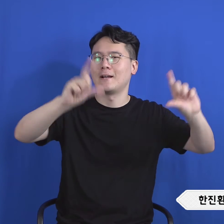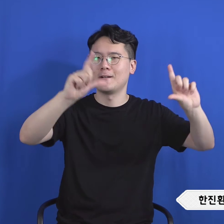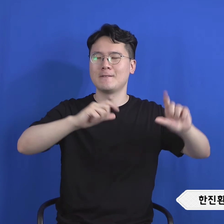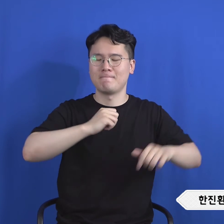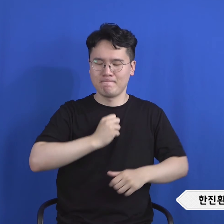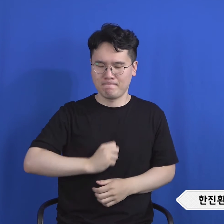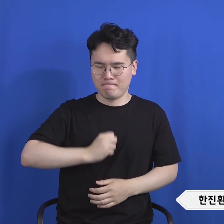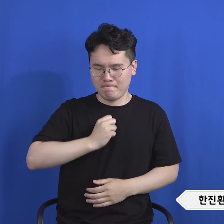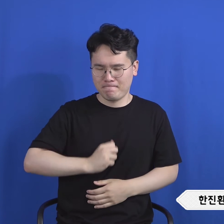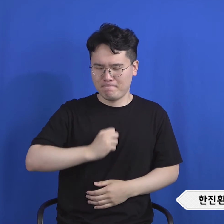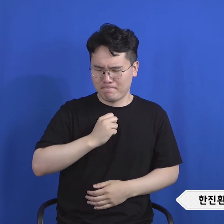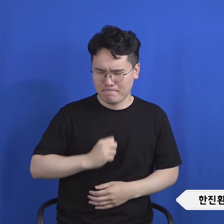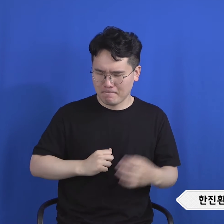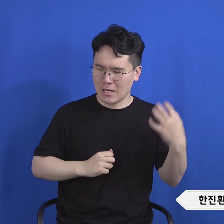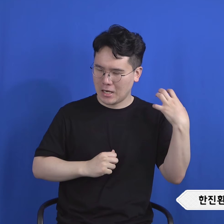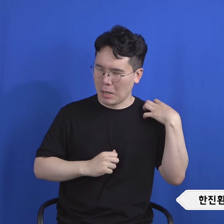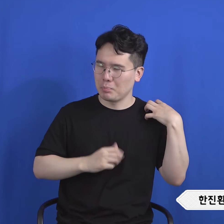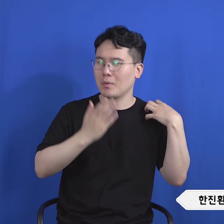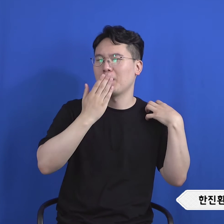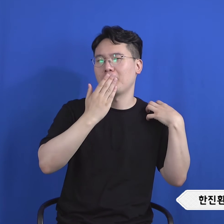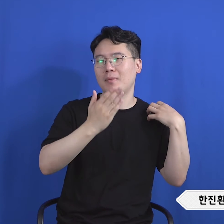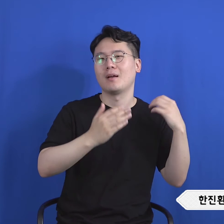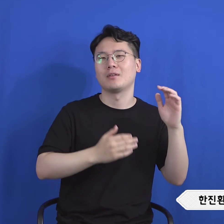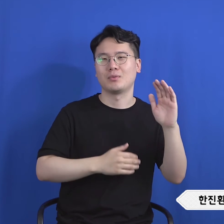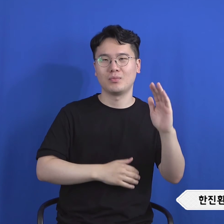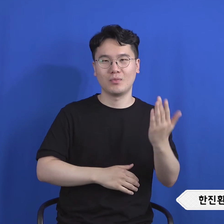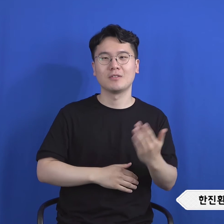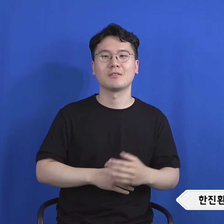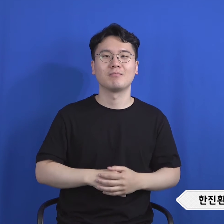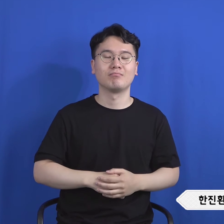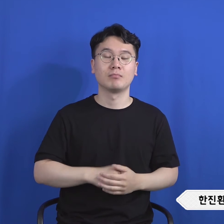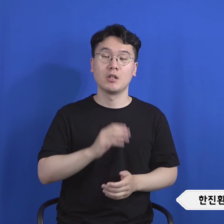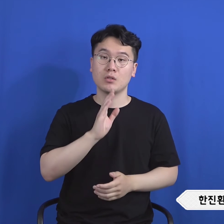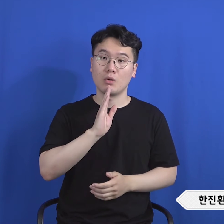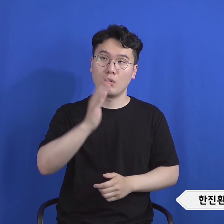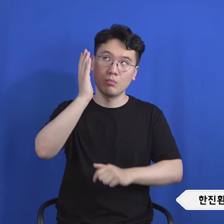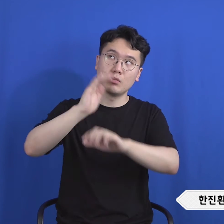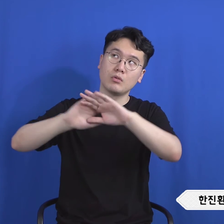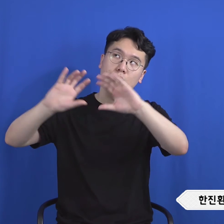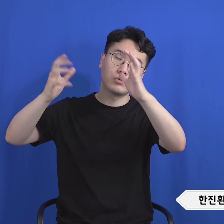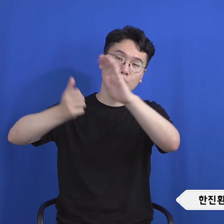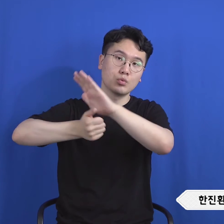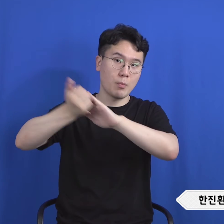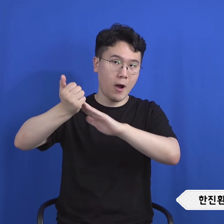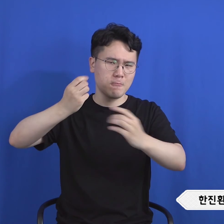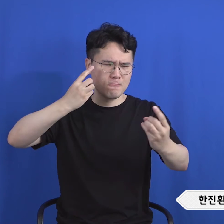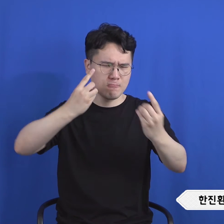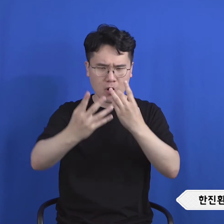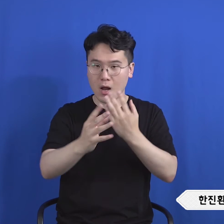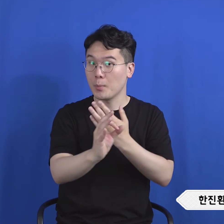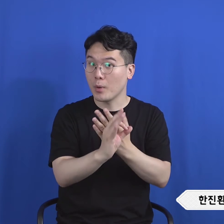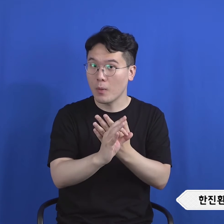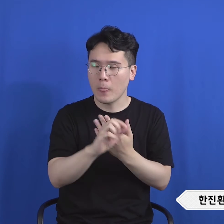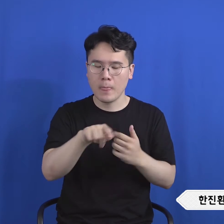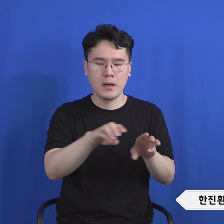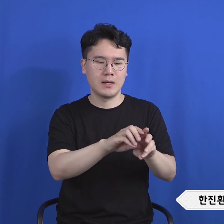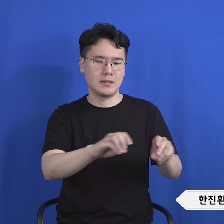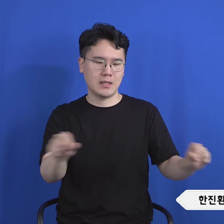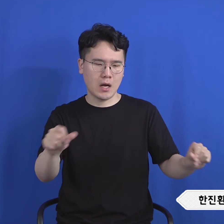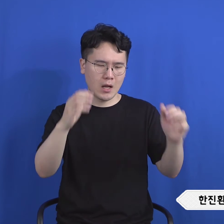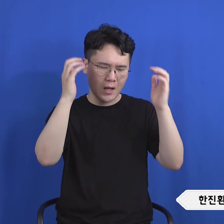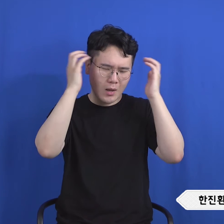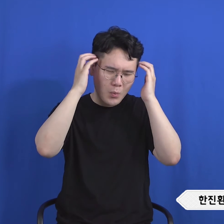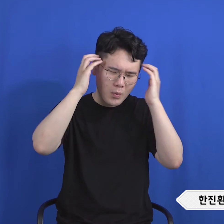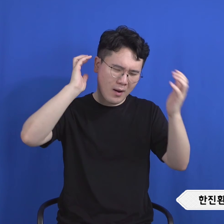했다고 합니다. 정말 천국 소망이 분명한 사람은 이 땅에서 당하는 시련과 고난과